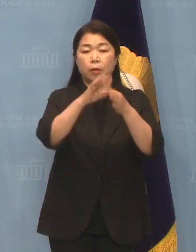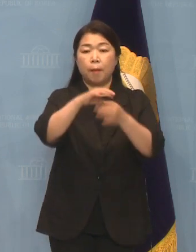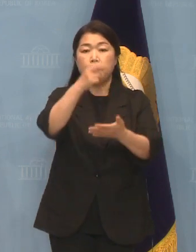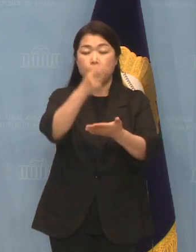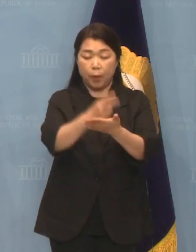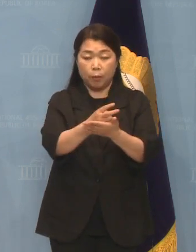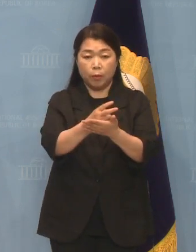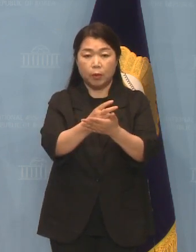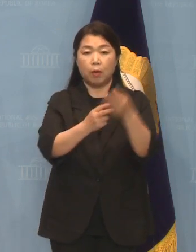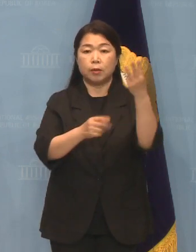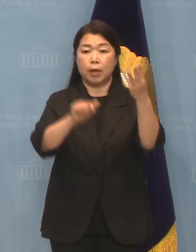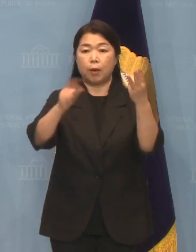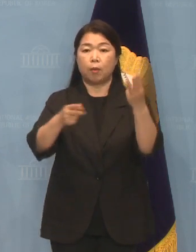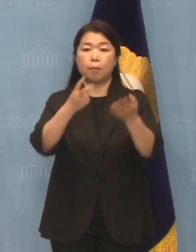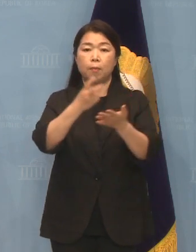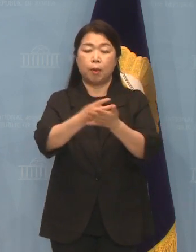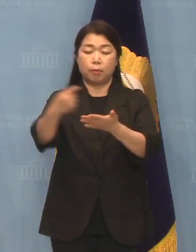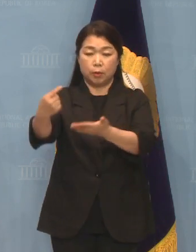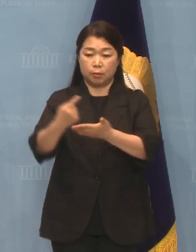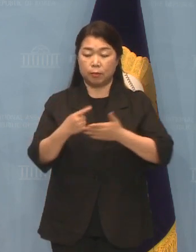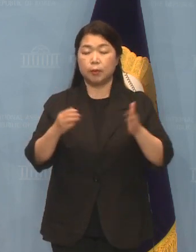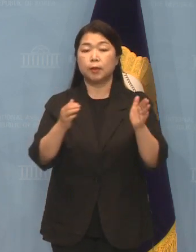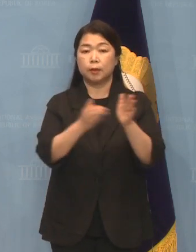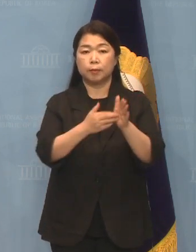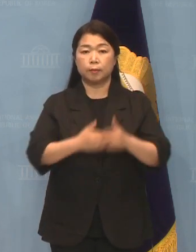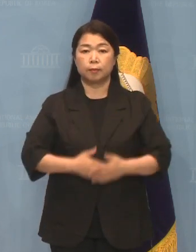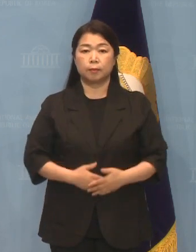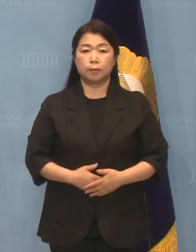등 3건의 법안이 접수되었습니다.